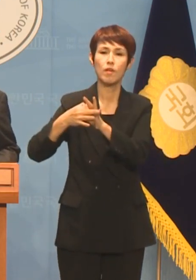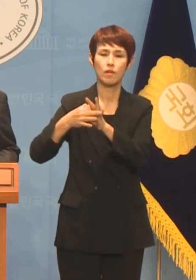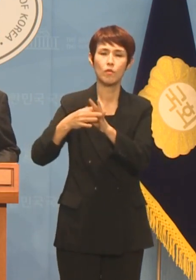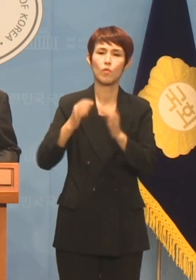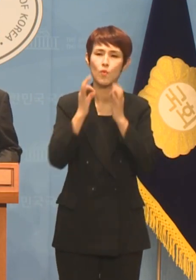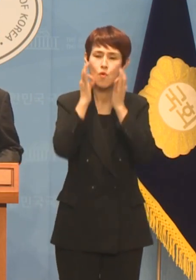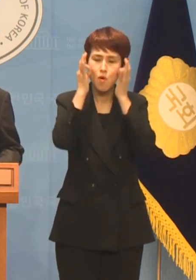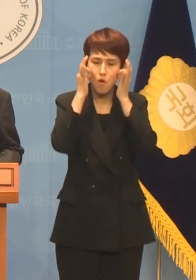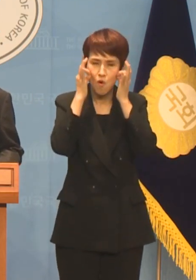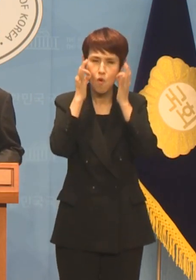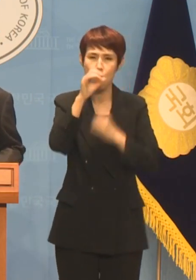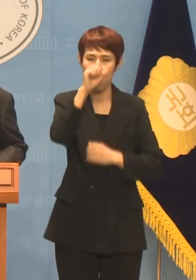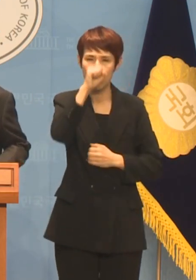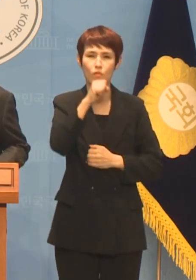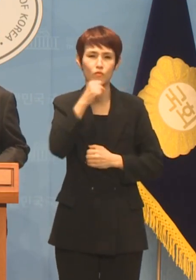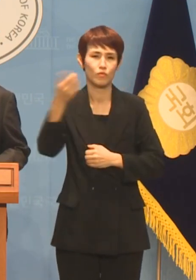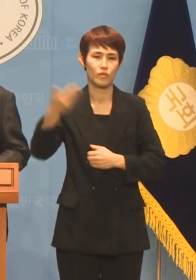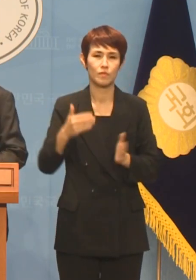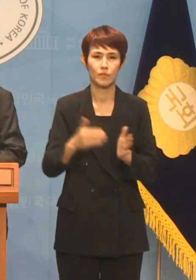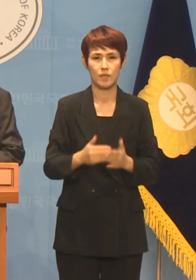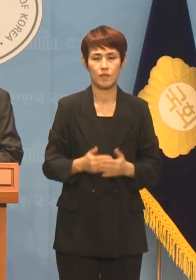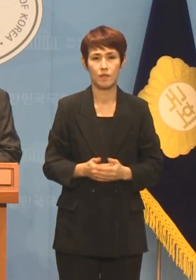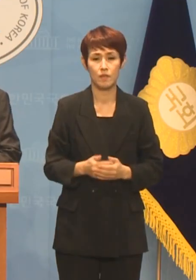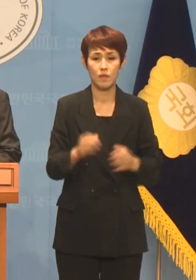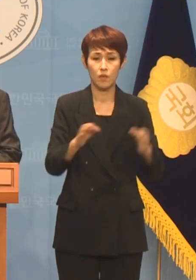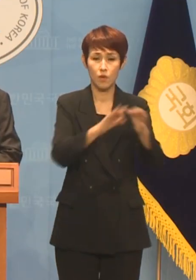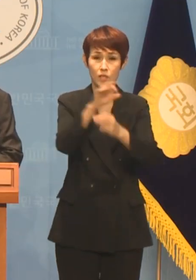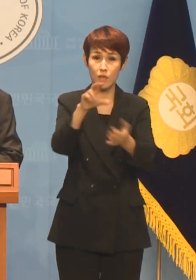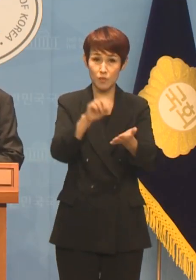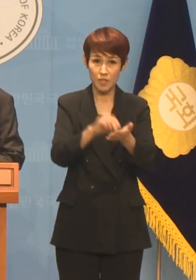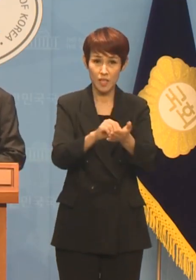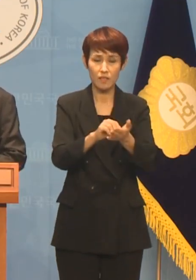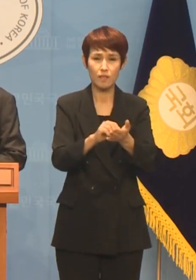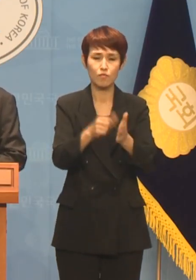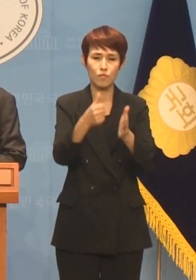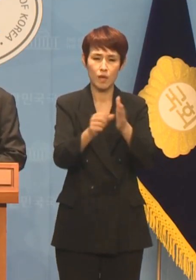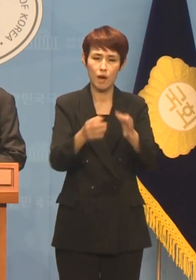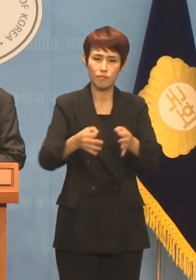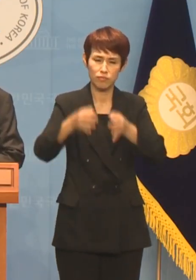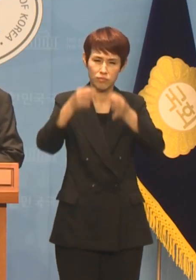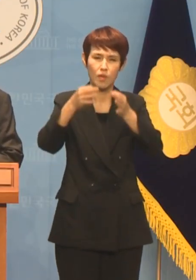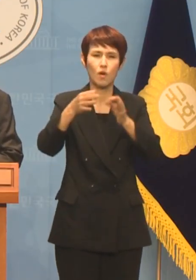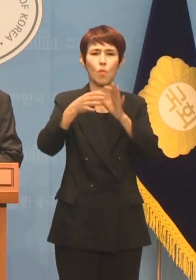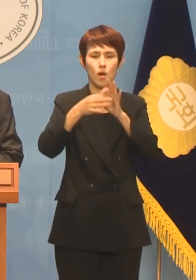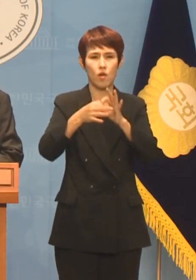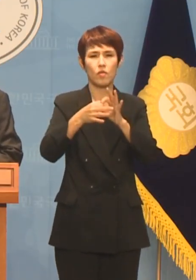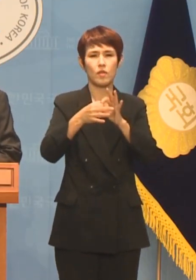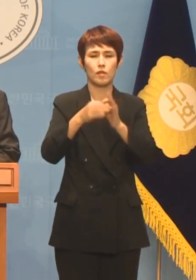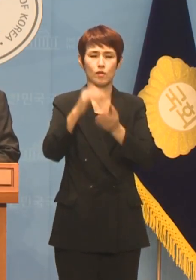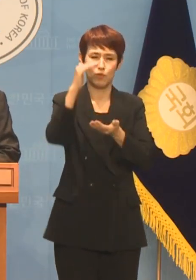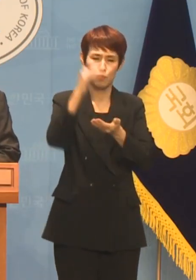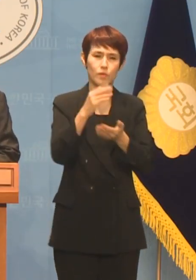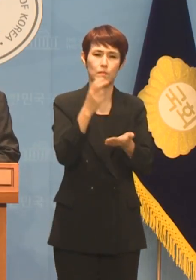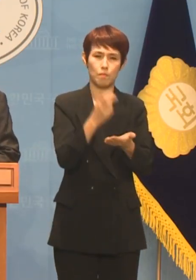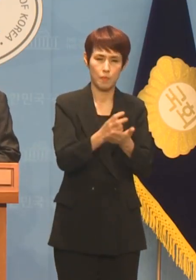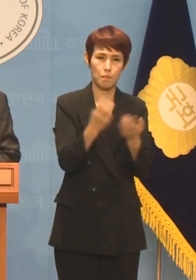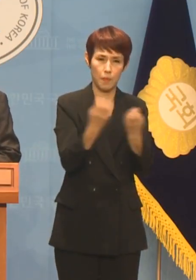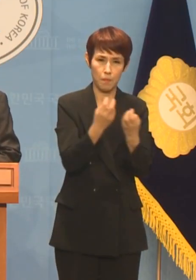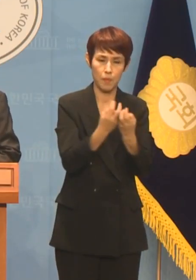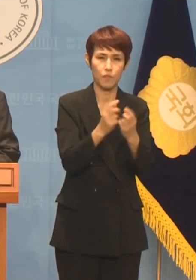있었습니다. 특히 경제 문제에 대해서는 인플레이션 감축법, 반도체 지원법 등